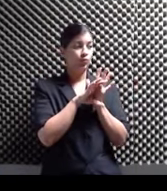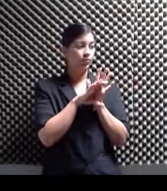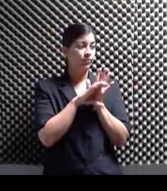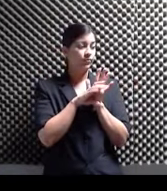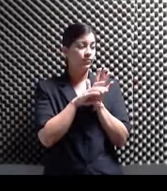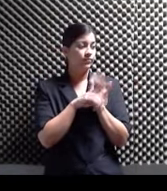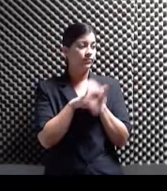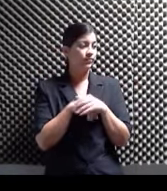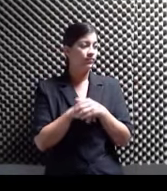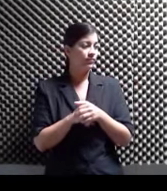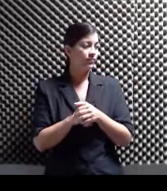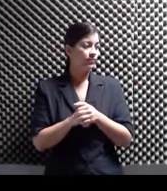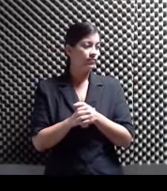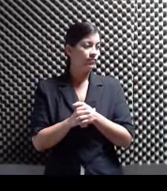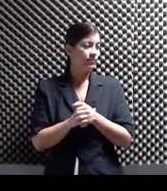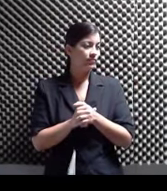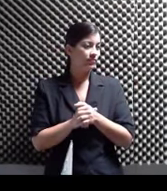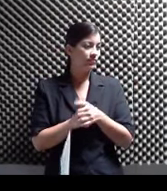El departamento aquí